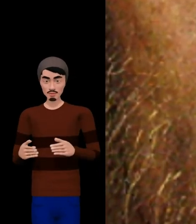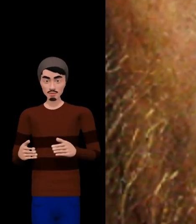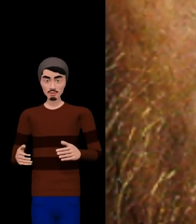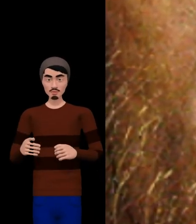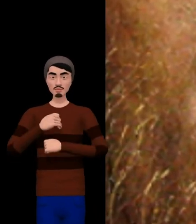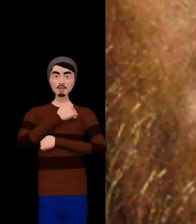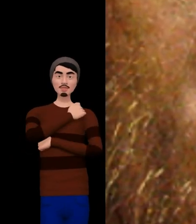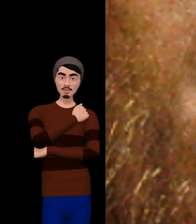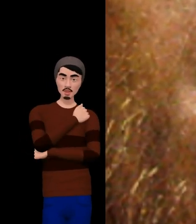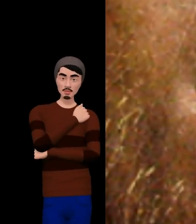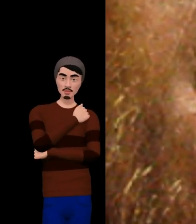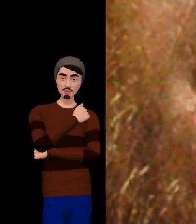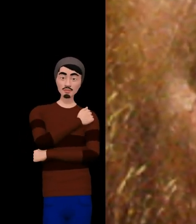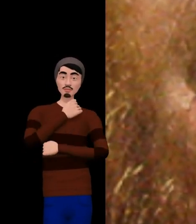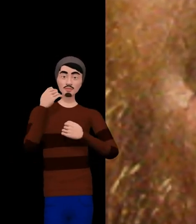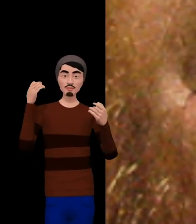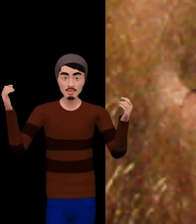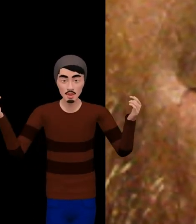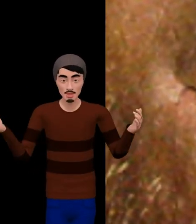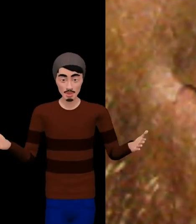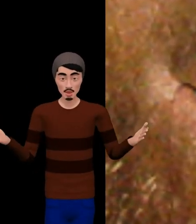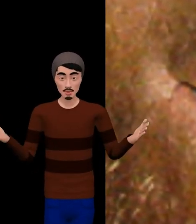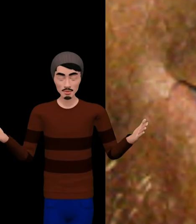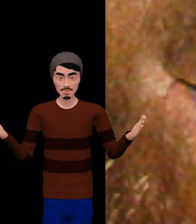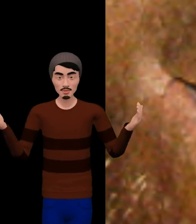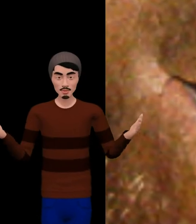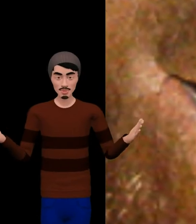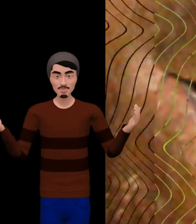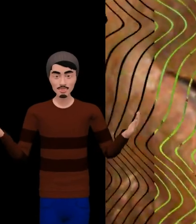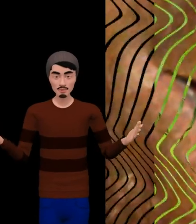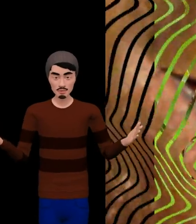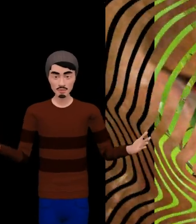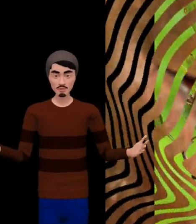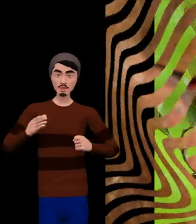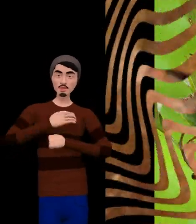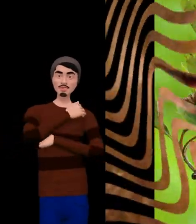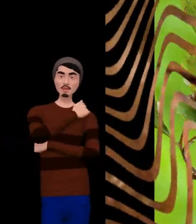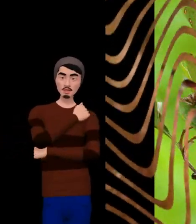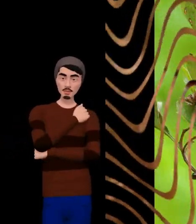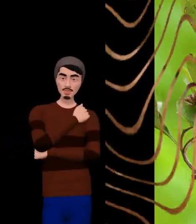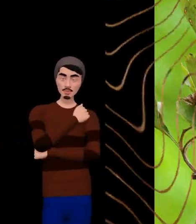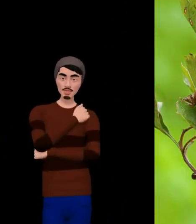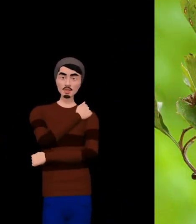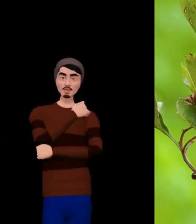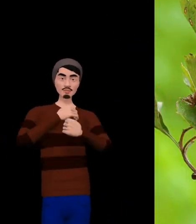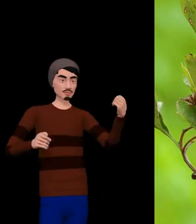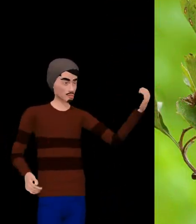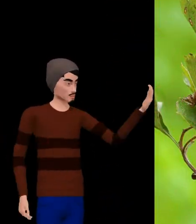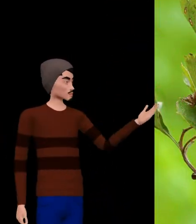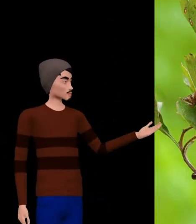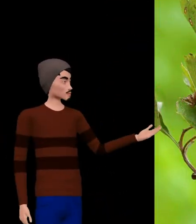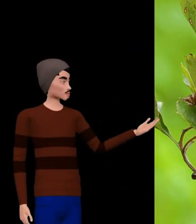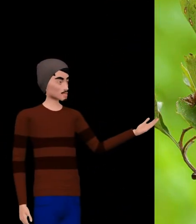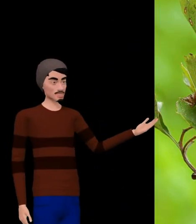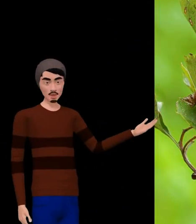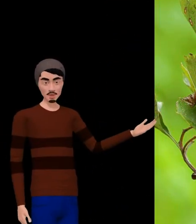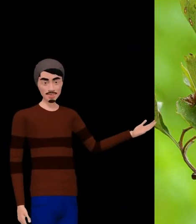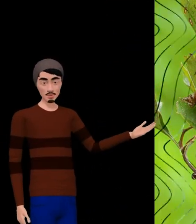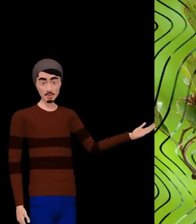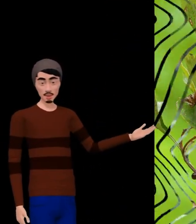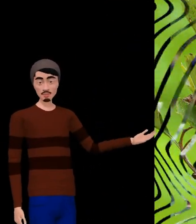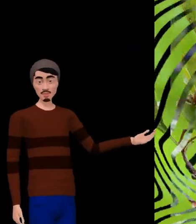Lucy mangiava. Infatti Lucy era vegetariana, quindi non mangiava